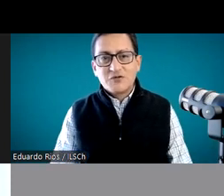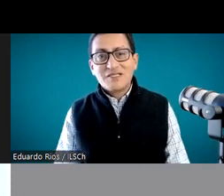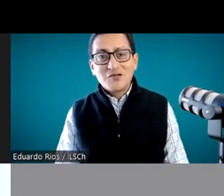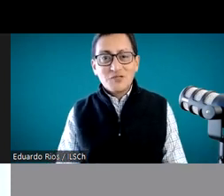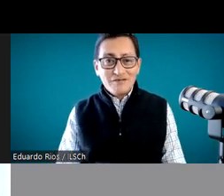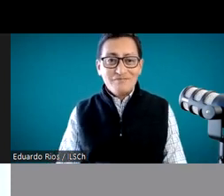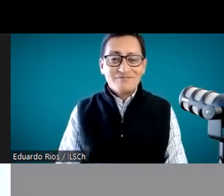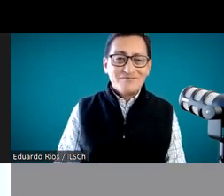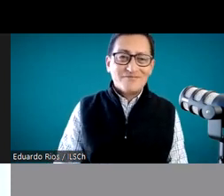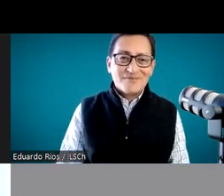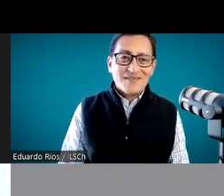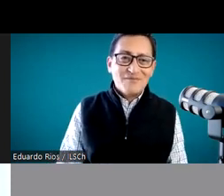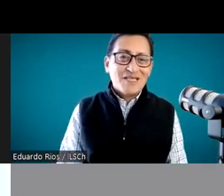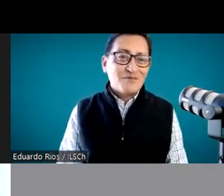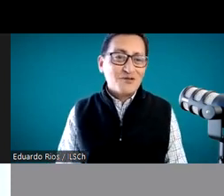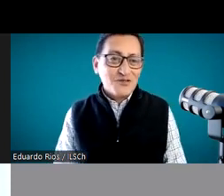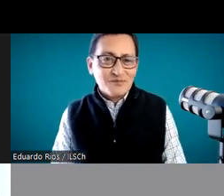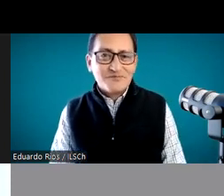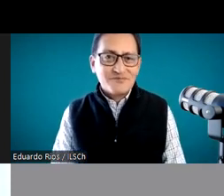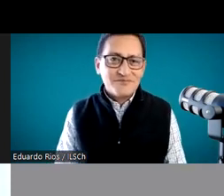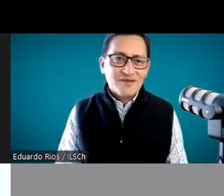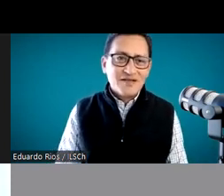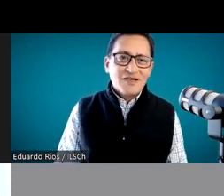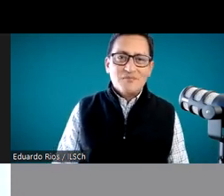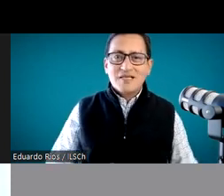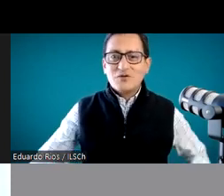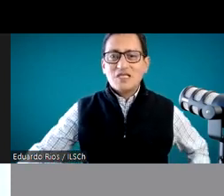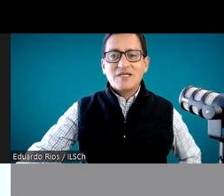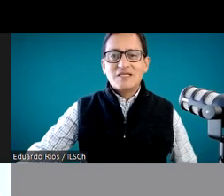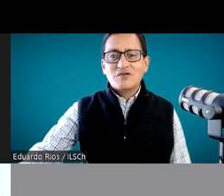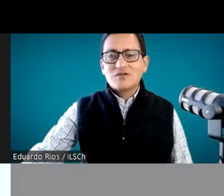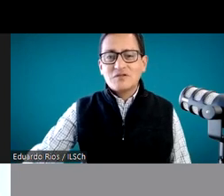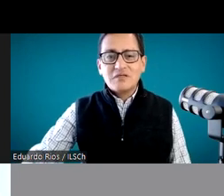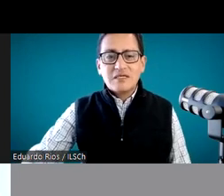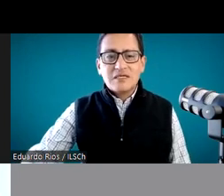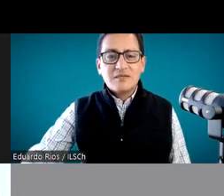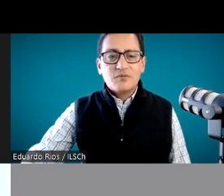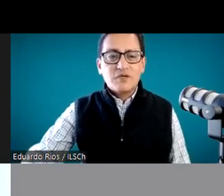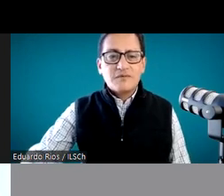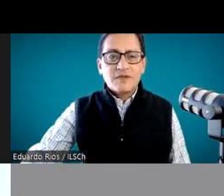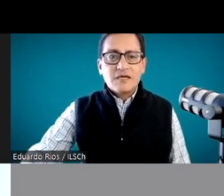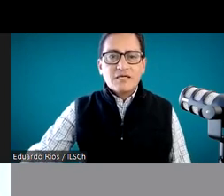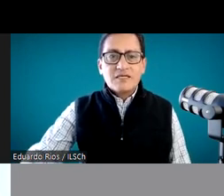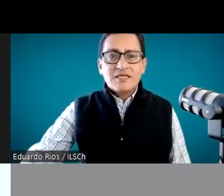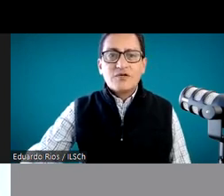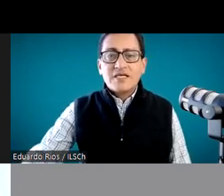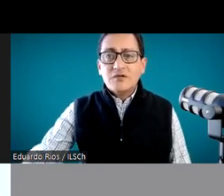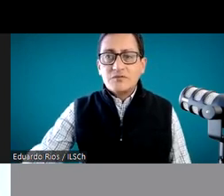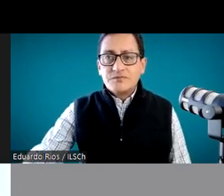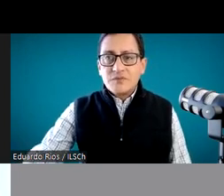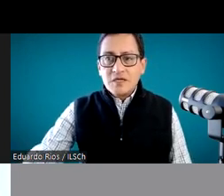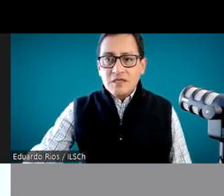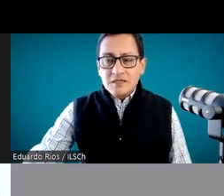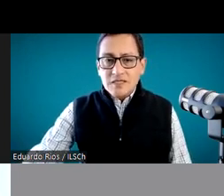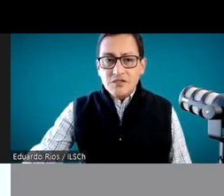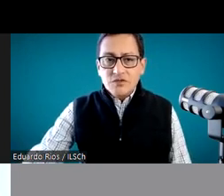sea una ciudad más inclusiva y parte por nosotros. Parte justamente por nosotros en poder desarrollar